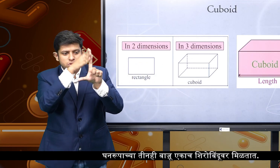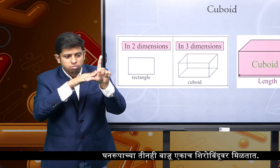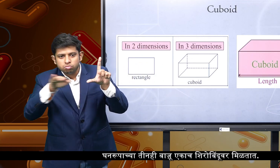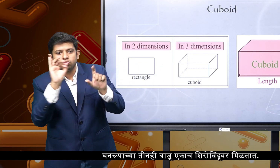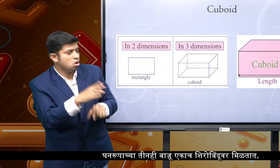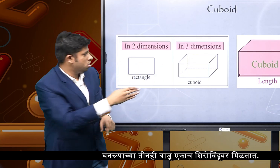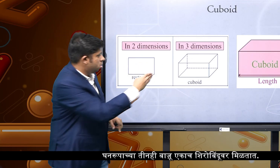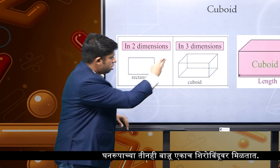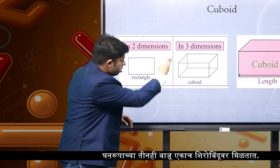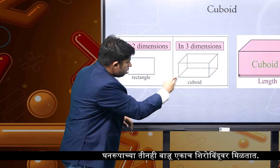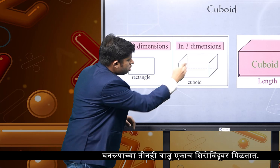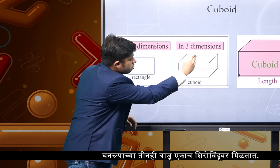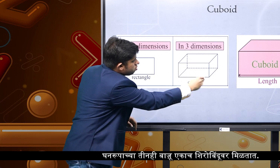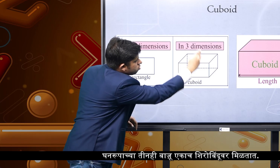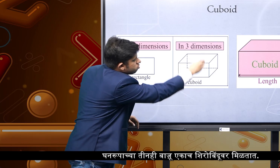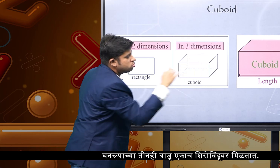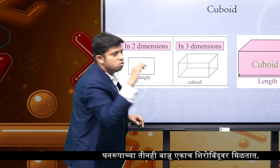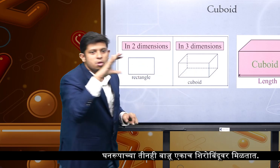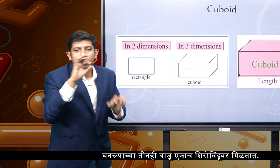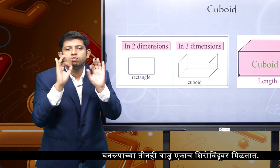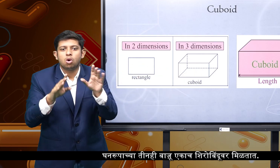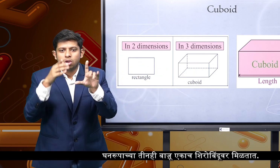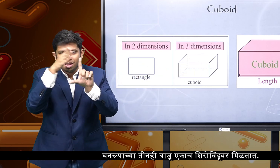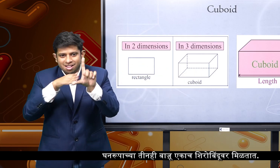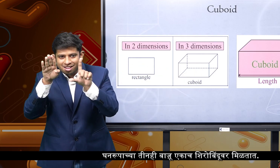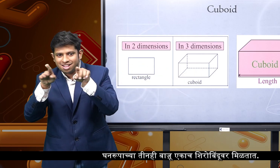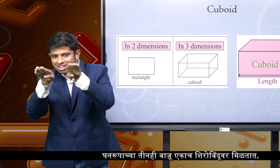घनरूपाच्या 3ही बाजू एकाच शिरोबिंदूवर मिळतात.